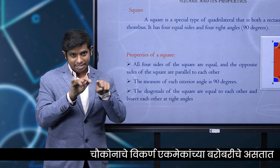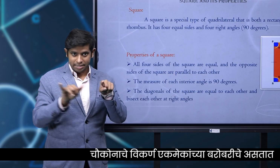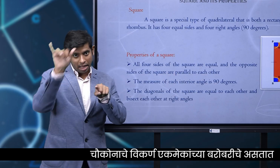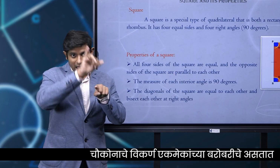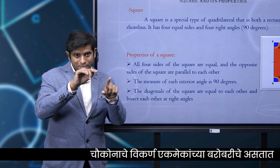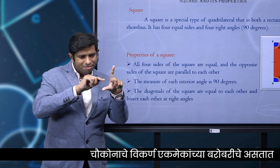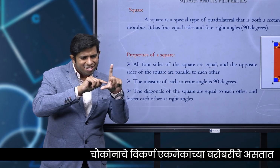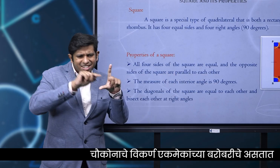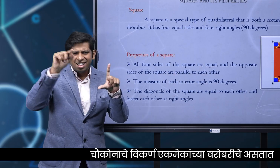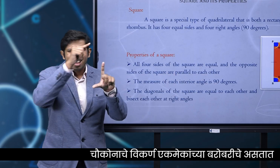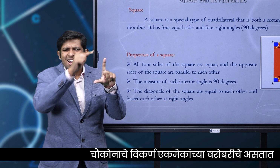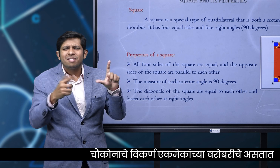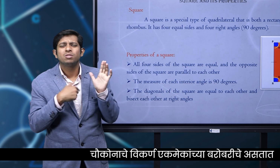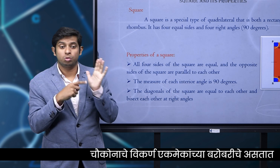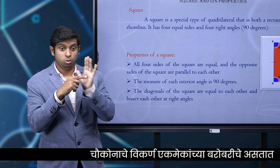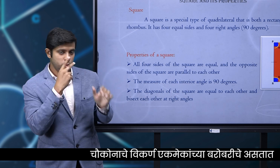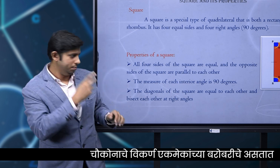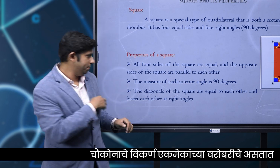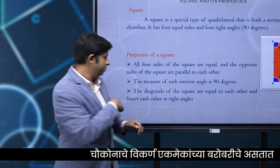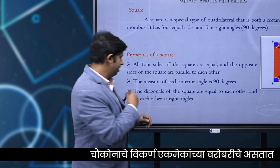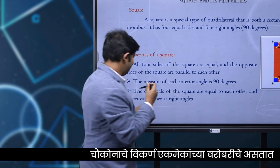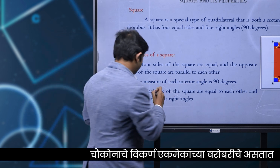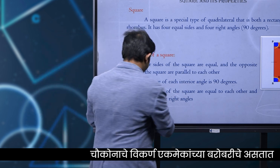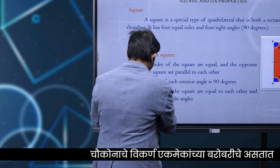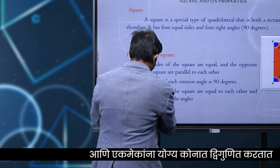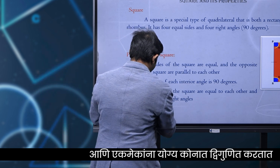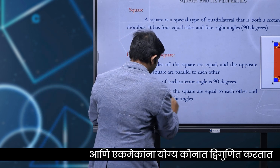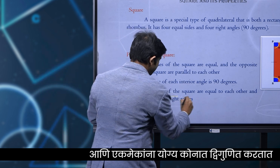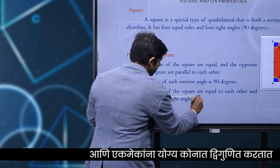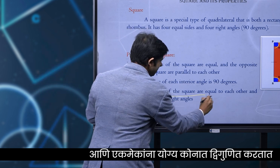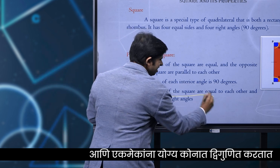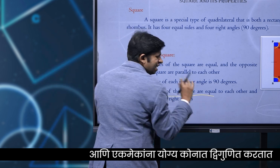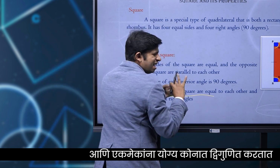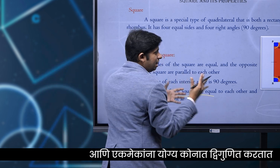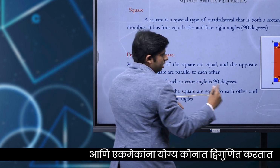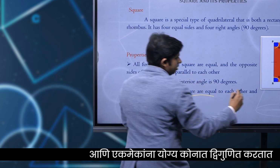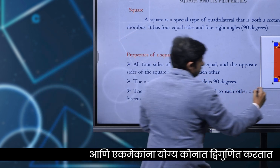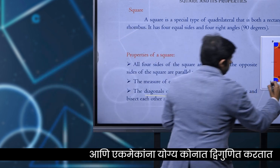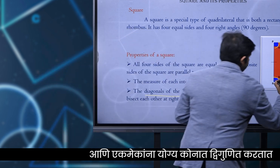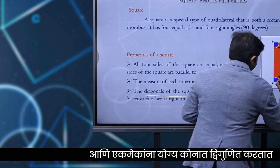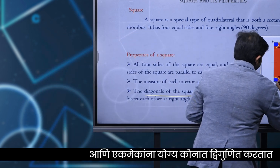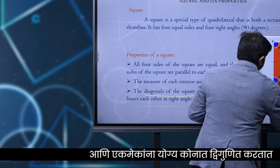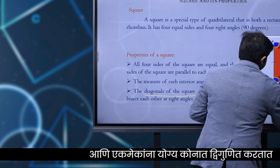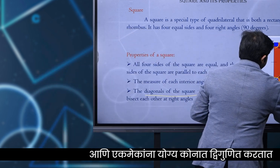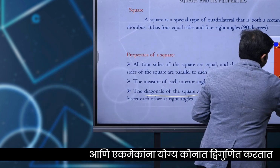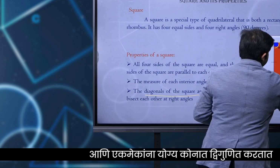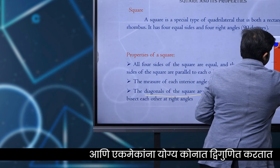चौकोनाचे विकर्ण एकमेकांच्या बरोबरीचे असतात आणि एकमेकांना योग्य कोनात द्विगुणित करतात.